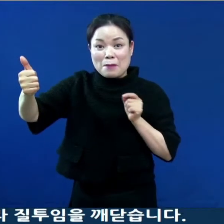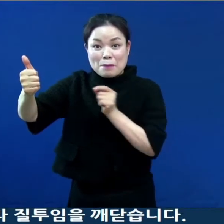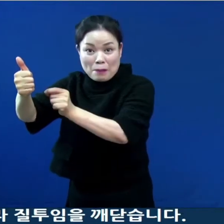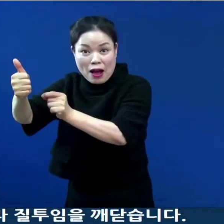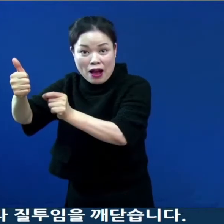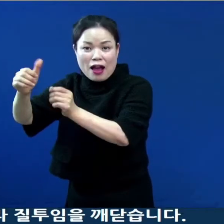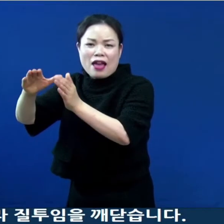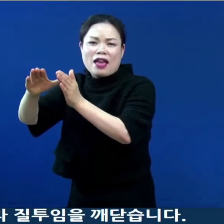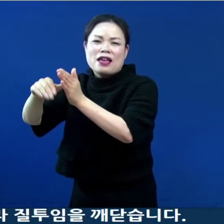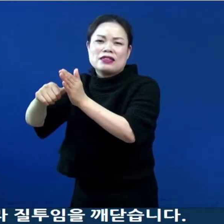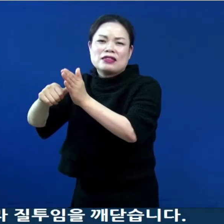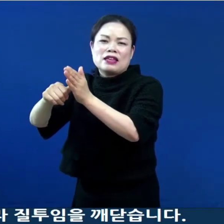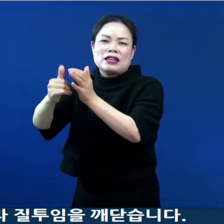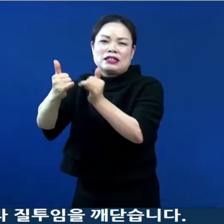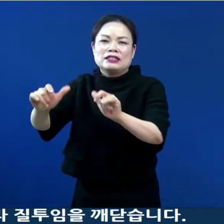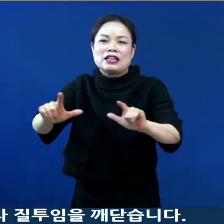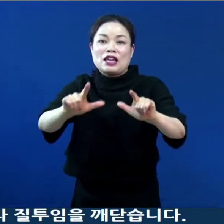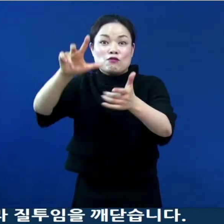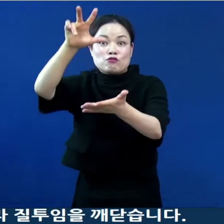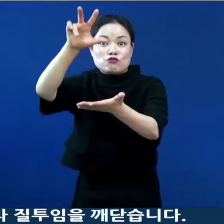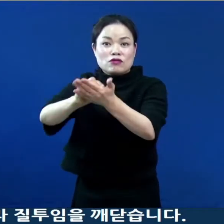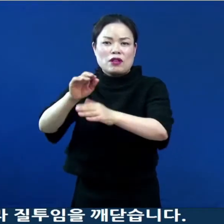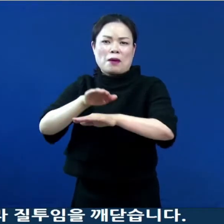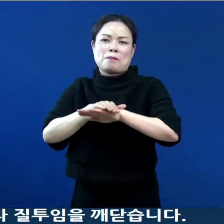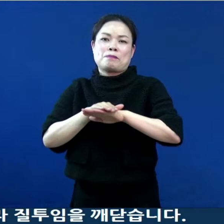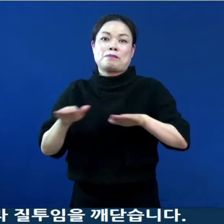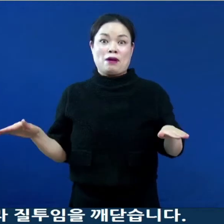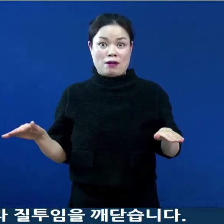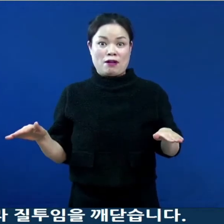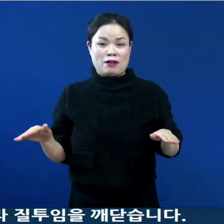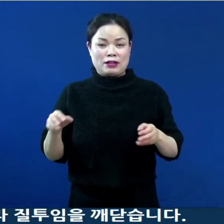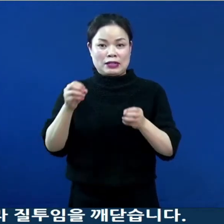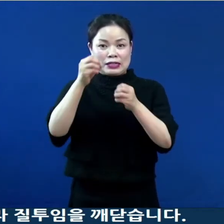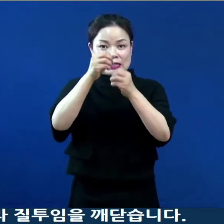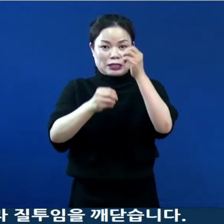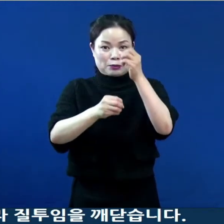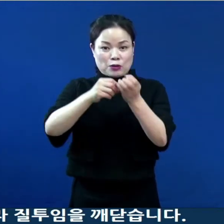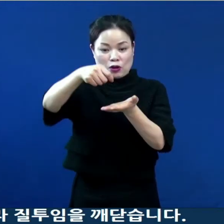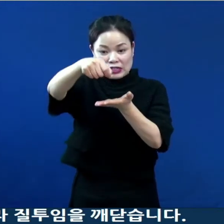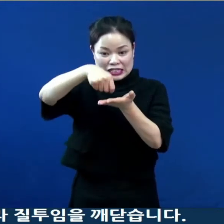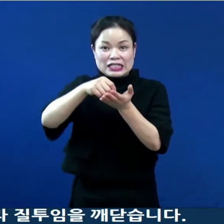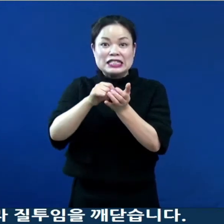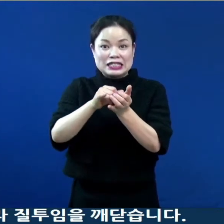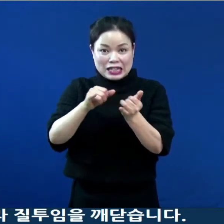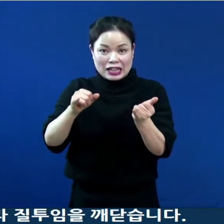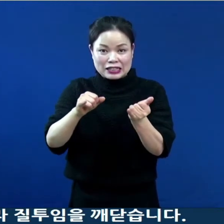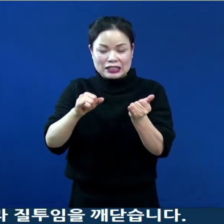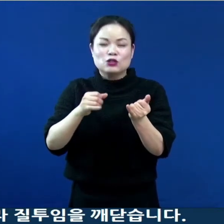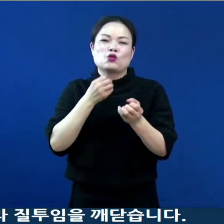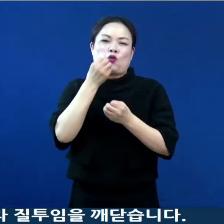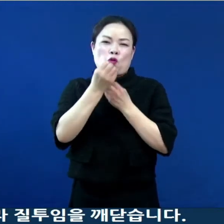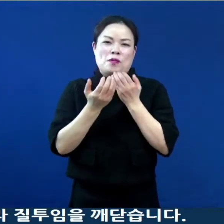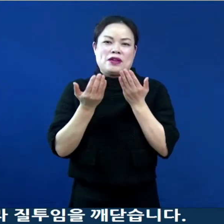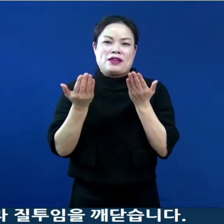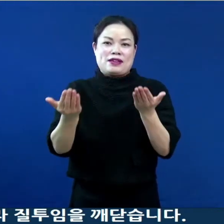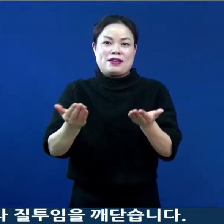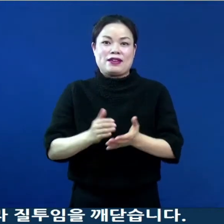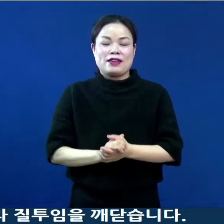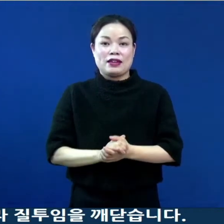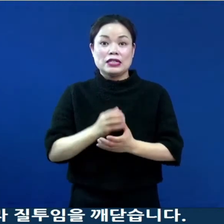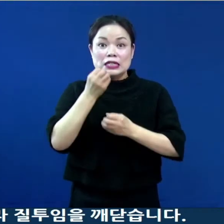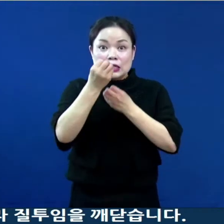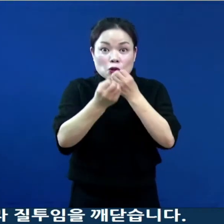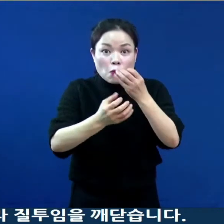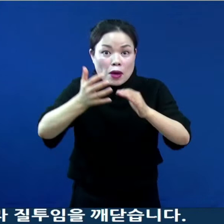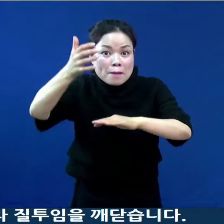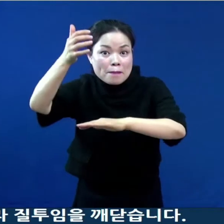때 인생의 문제들이 해결되어진다. 시편 기자는 이렇게 고백하고 있는 것이죠. 이